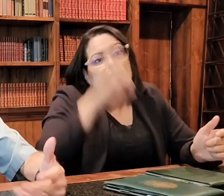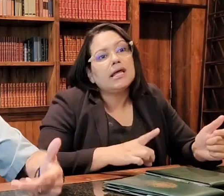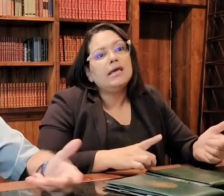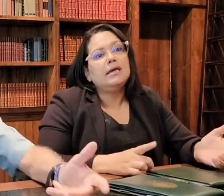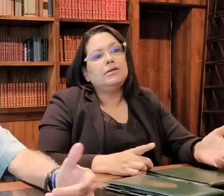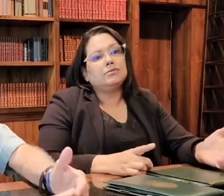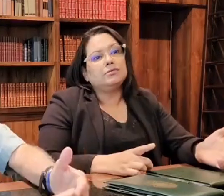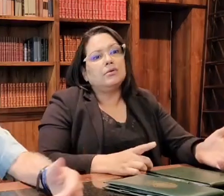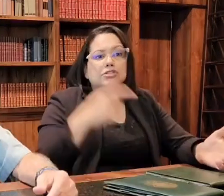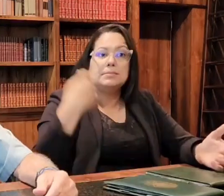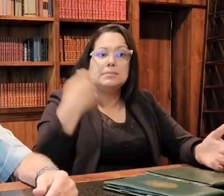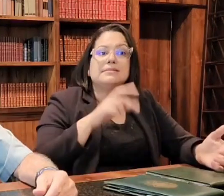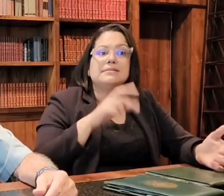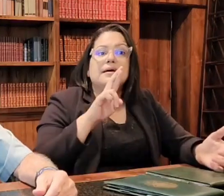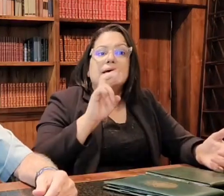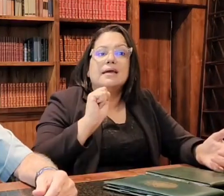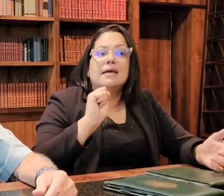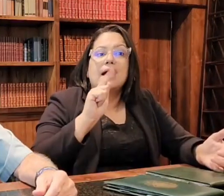o dever nosso.